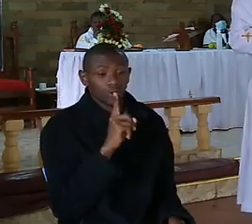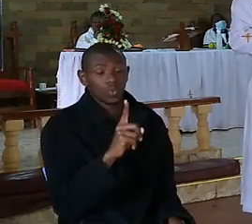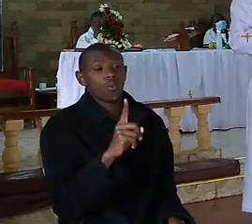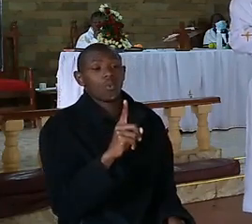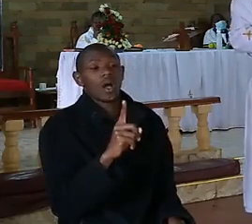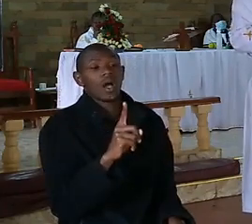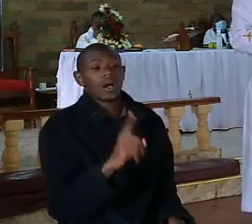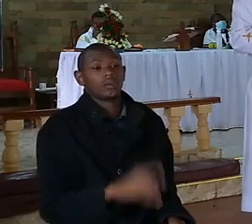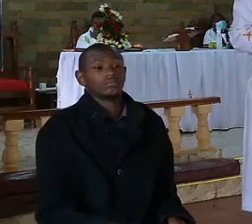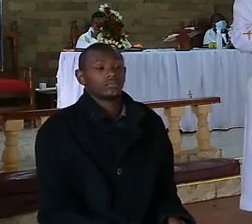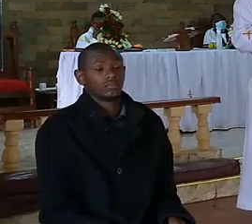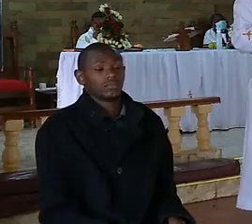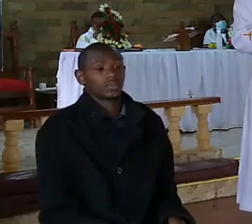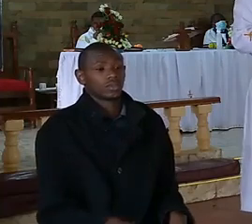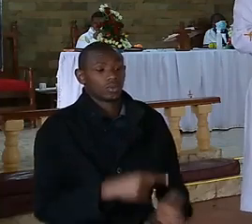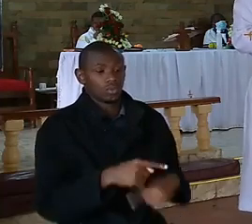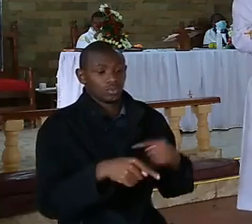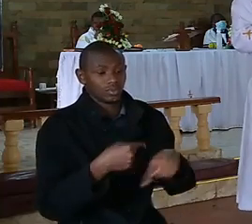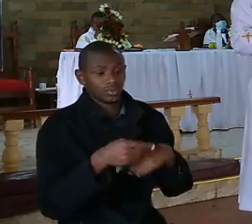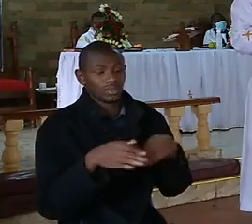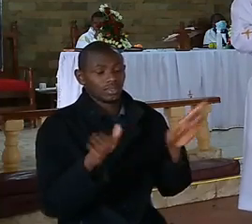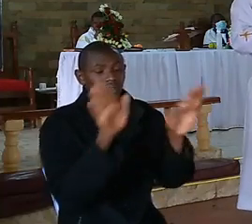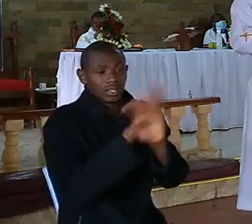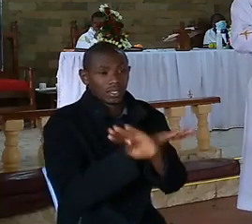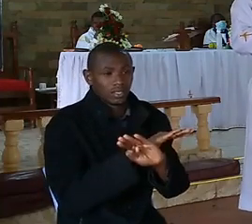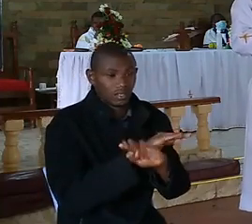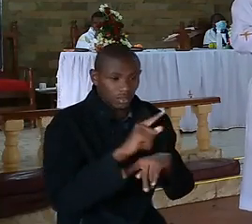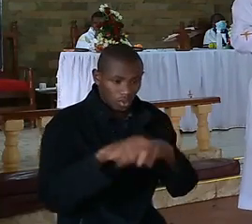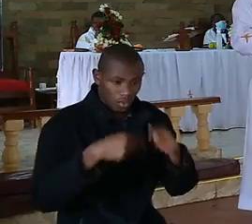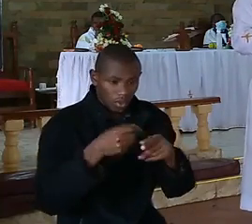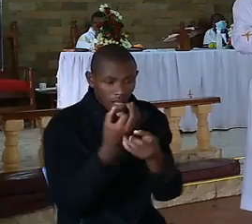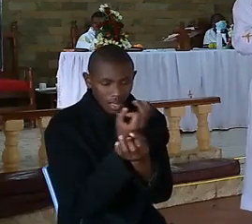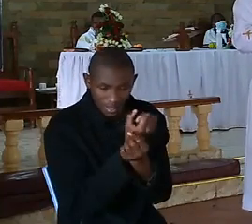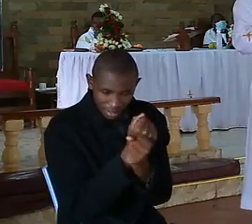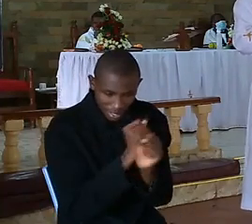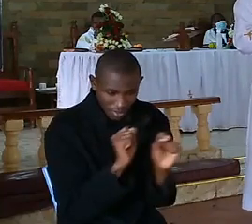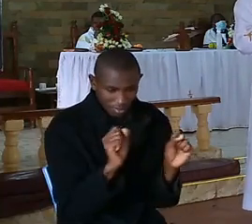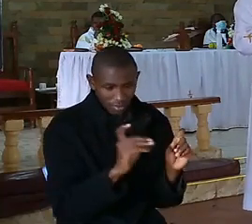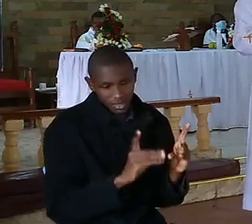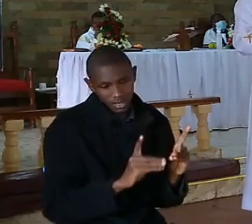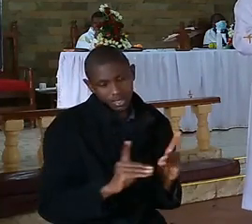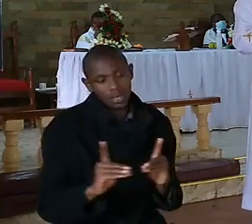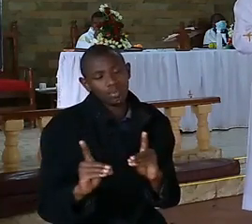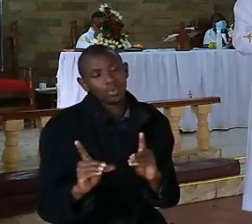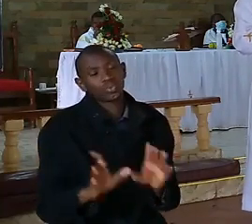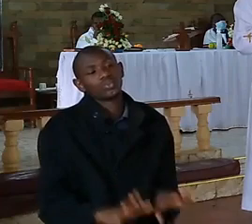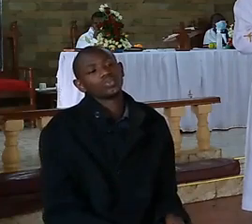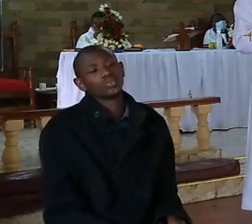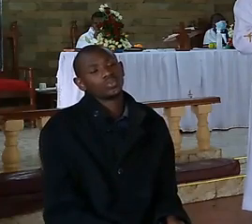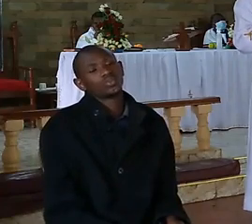iguru agituikania nduma-ini nigetha athii agatwarire andu aria endete